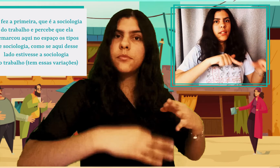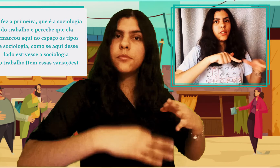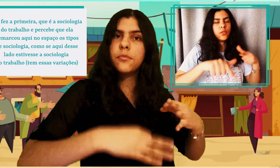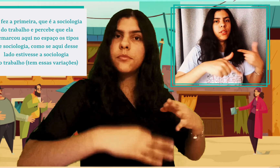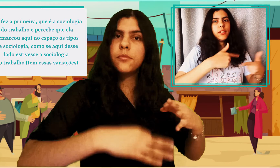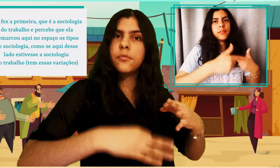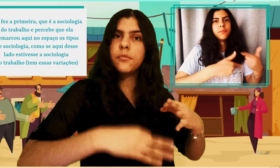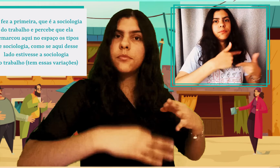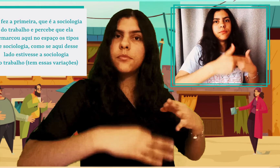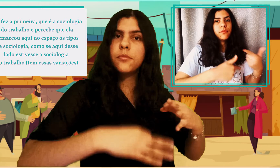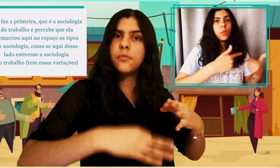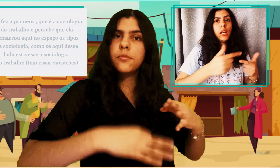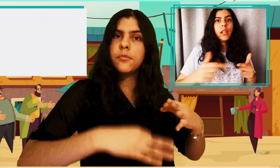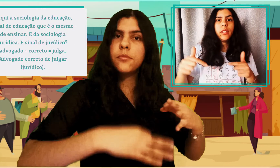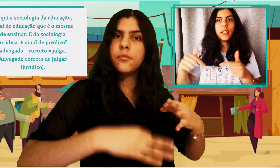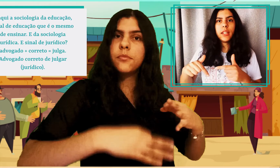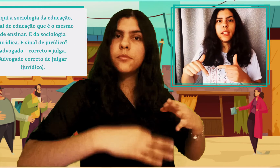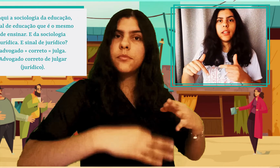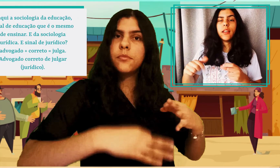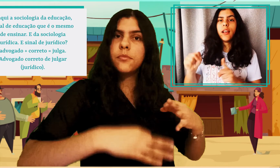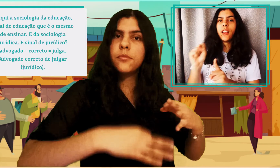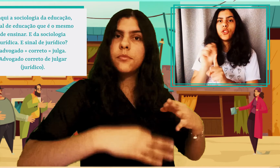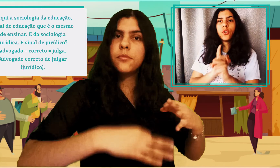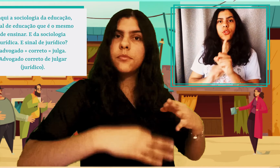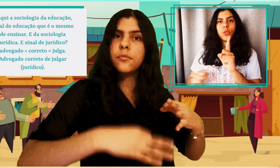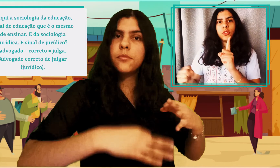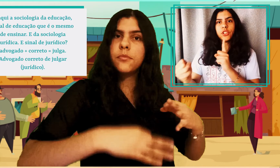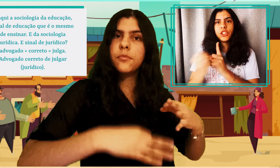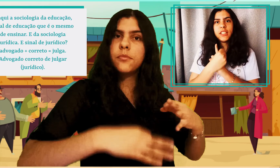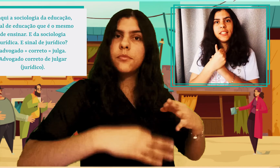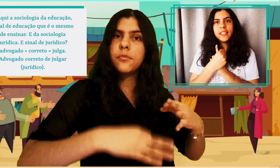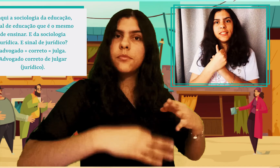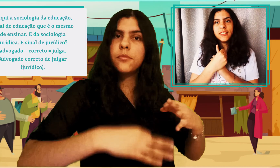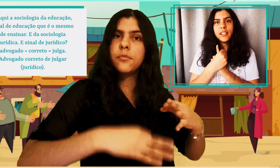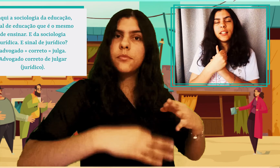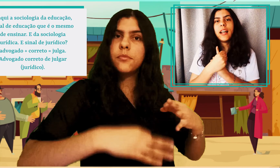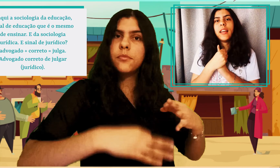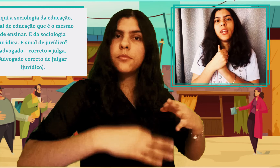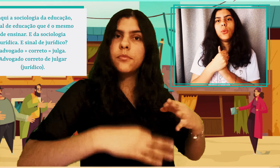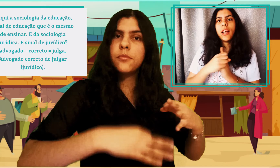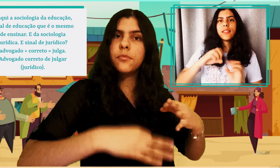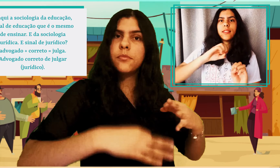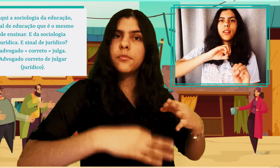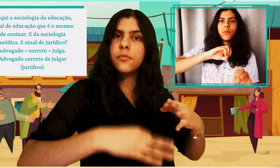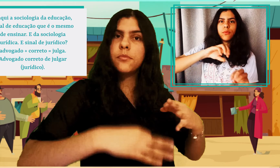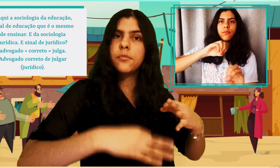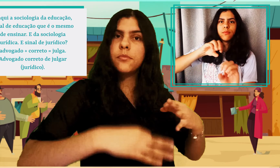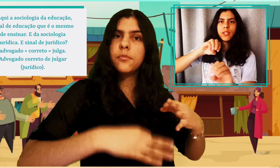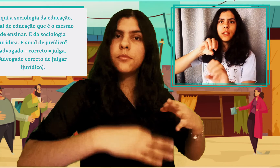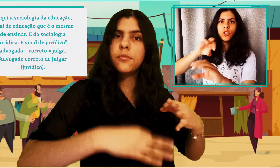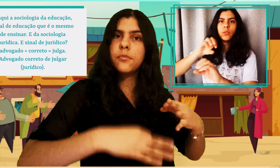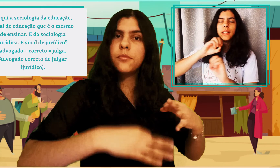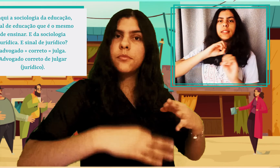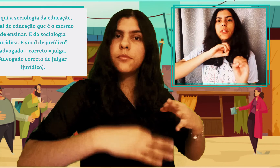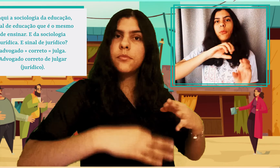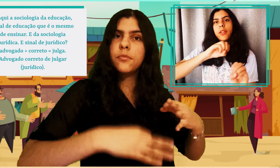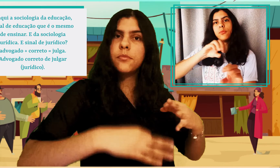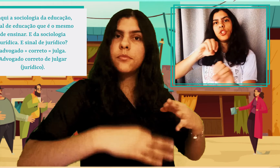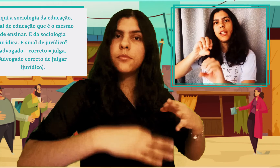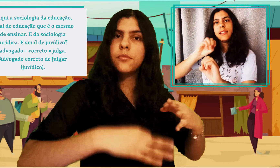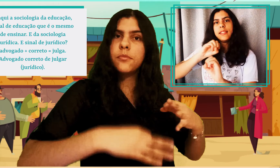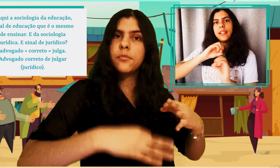essas variações. E aqui a sociologia da educação, sinal de educação